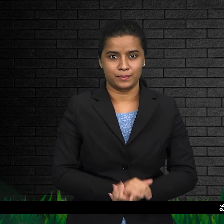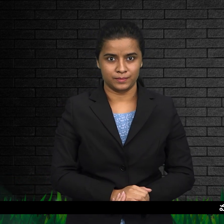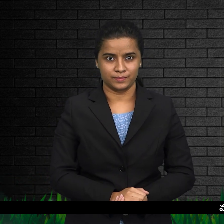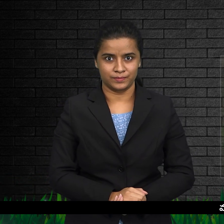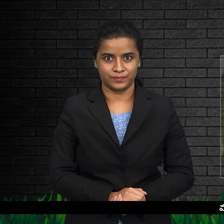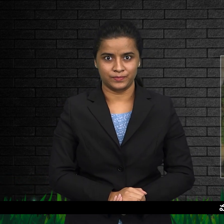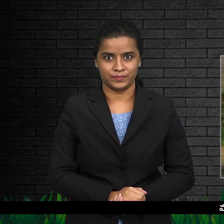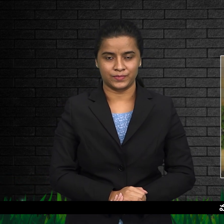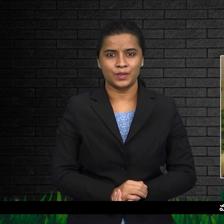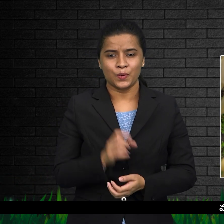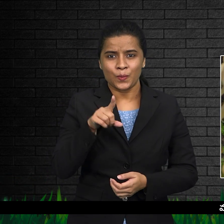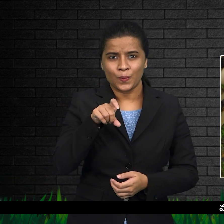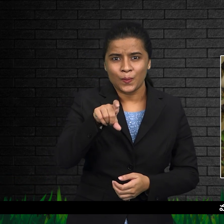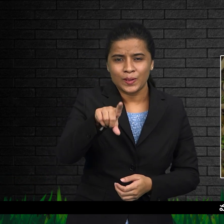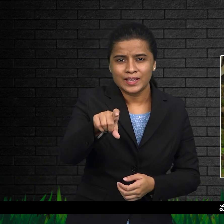మాంసాహారి,